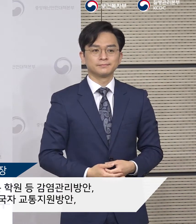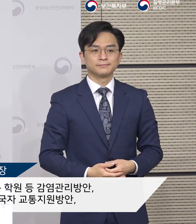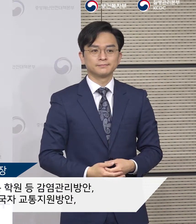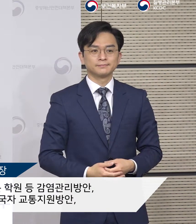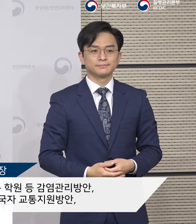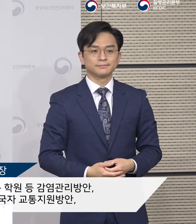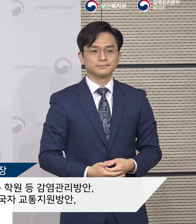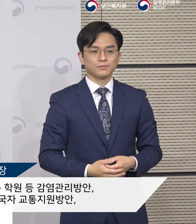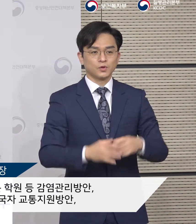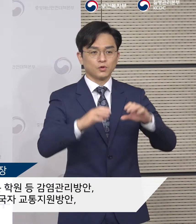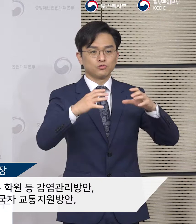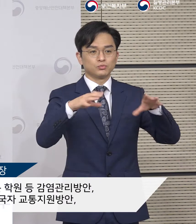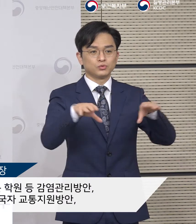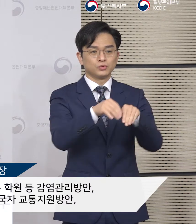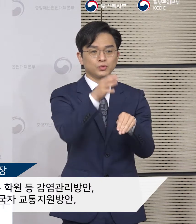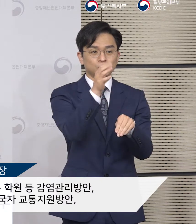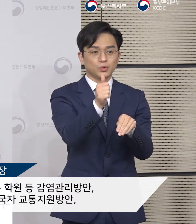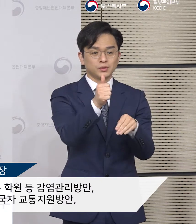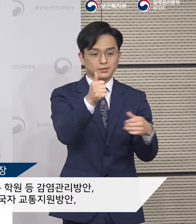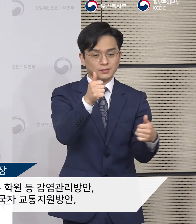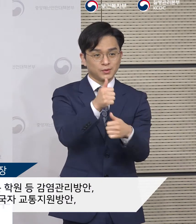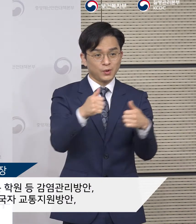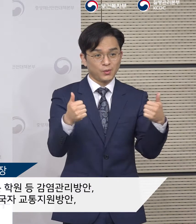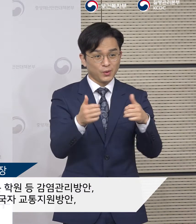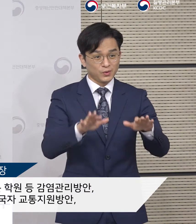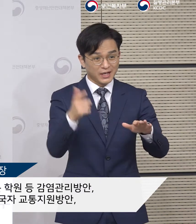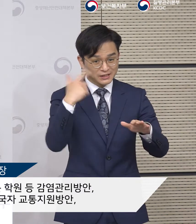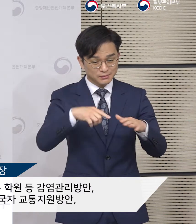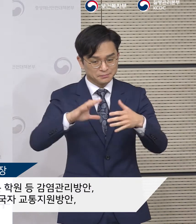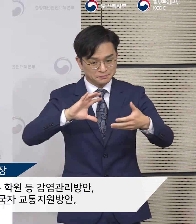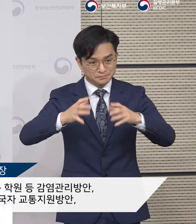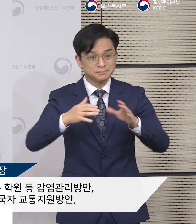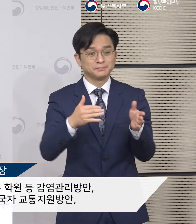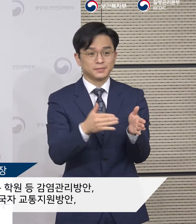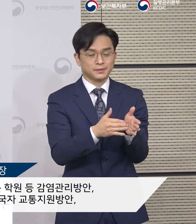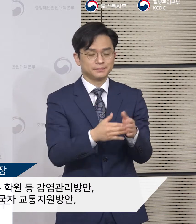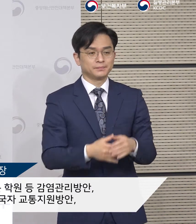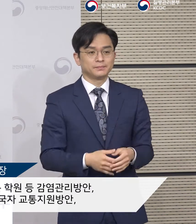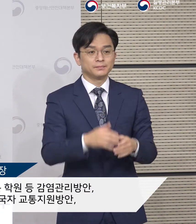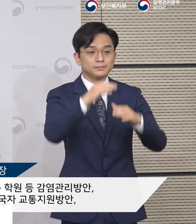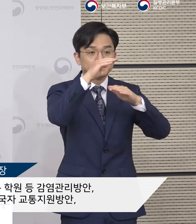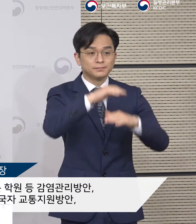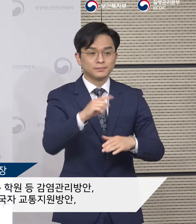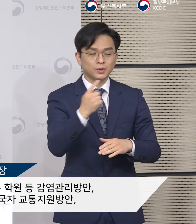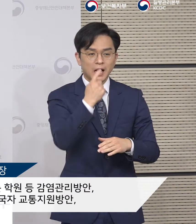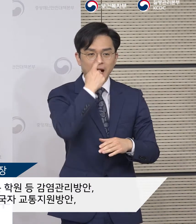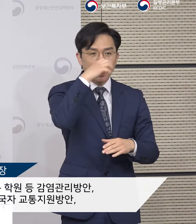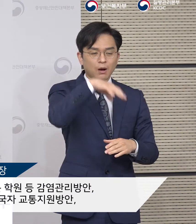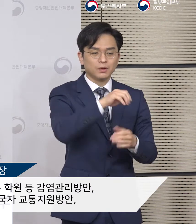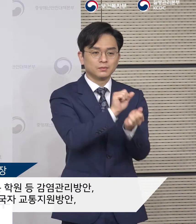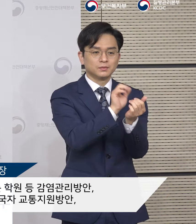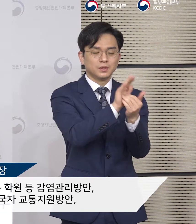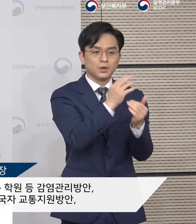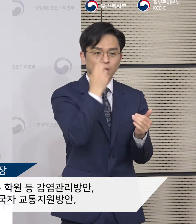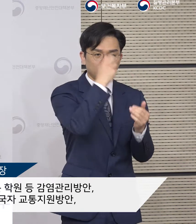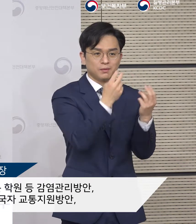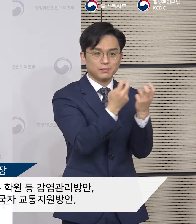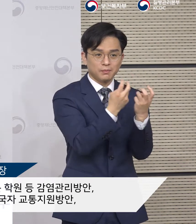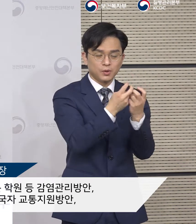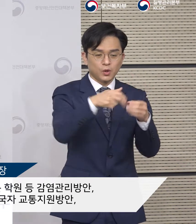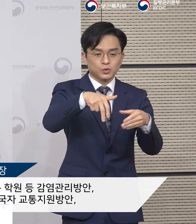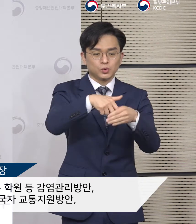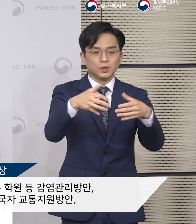오늘 국무총리 주재로 열린 중대본 회의에서는 학원 등 감염관리 방안, 종교시설 사회적 거리두기 점검